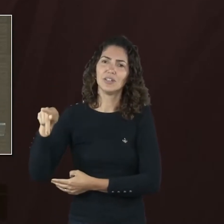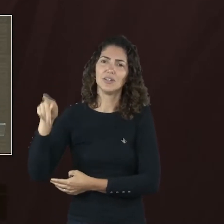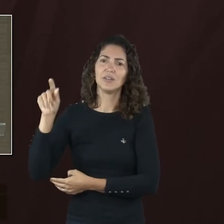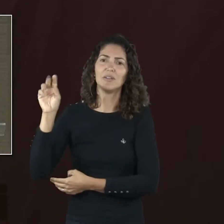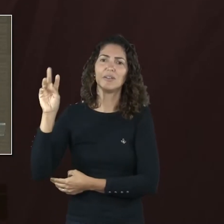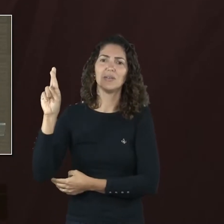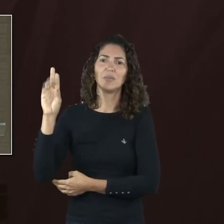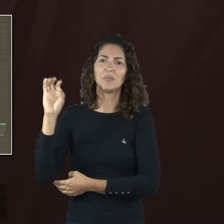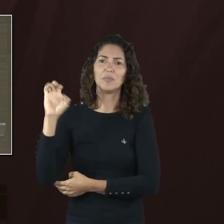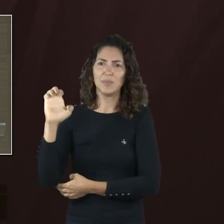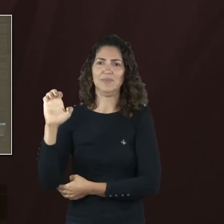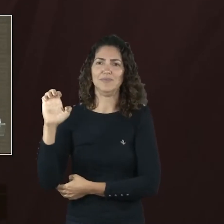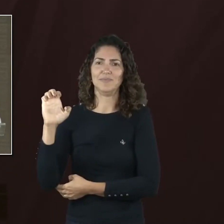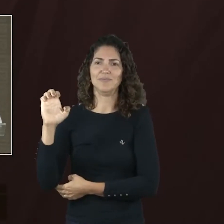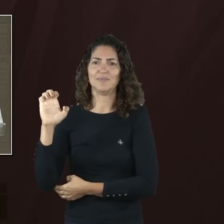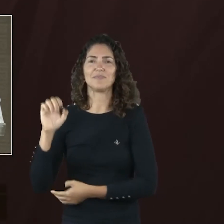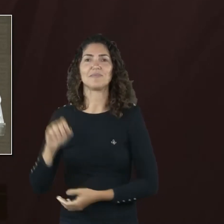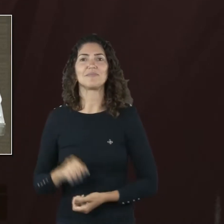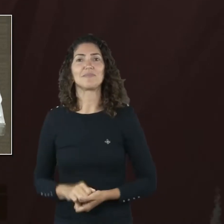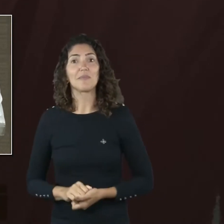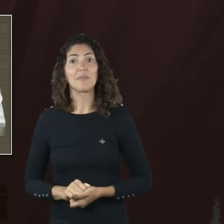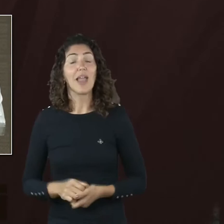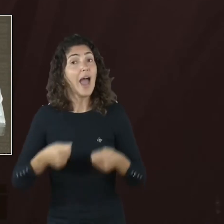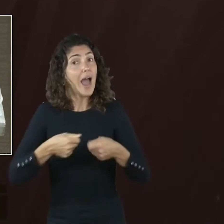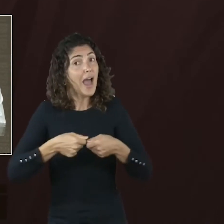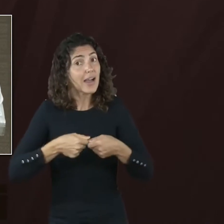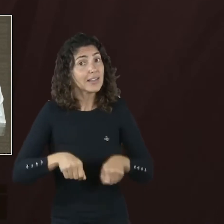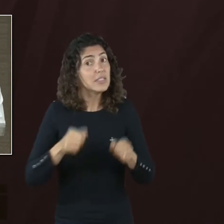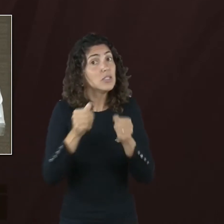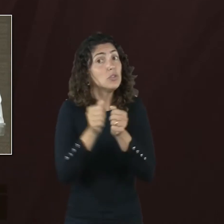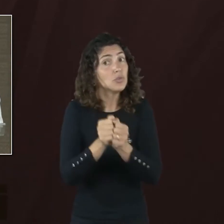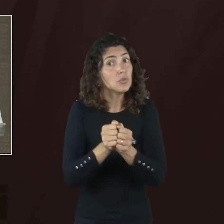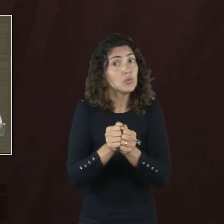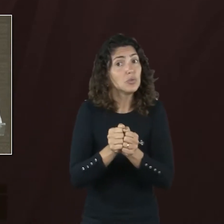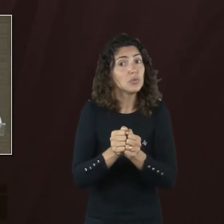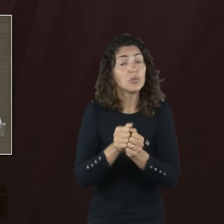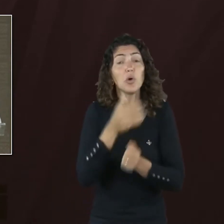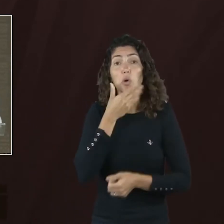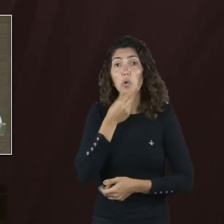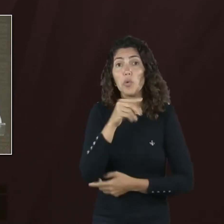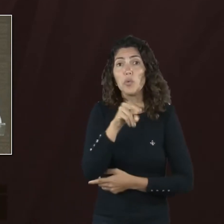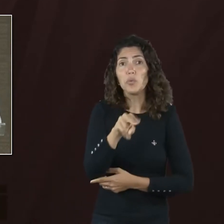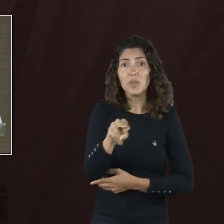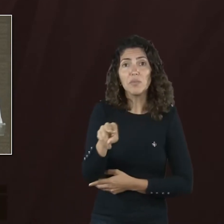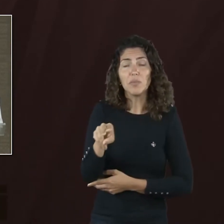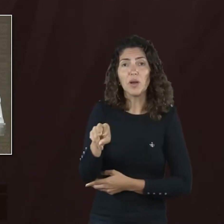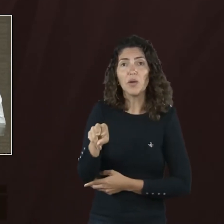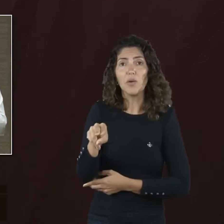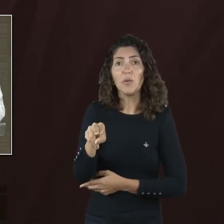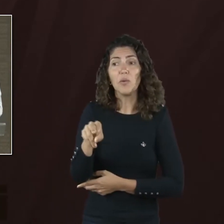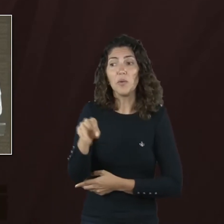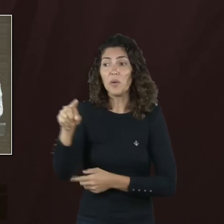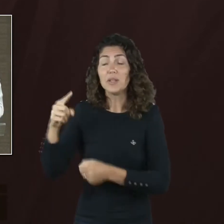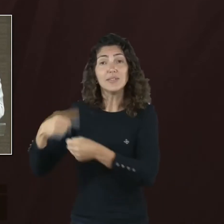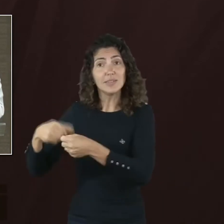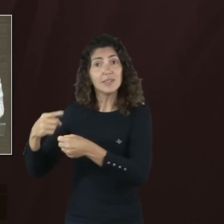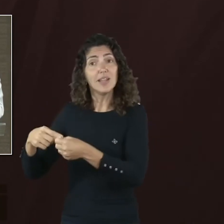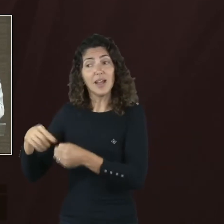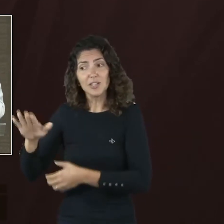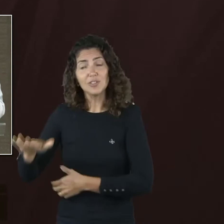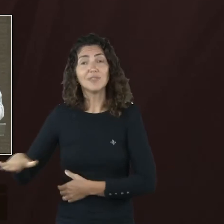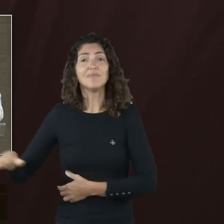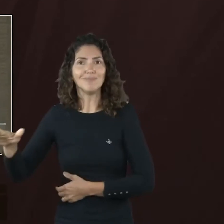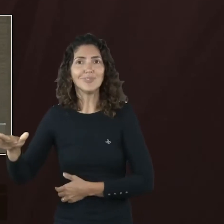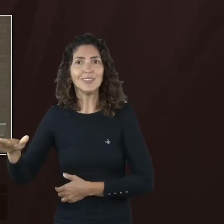Chipre. Tem um Chipre, tem um irmão aqui, né? Está por aí, não? Né? O irmão Cipriano, né? Ele é um jogador